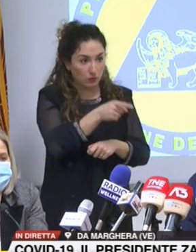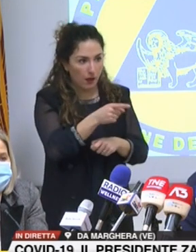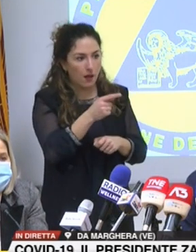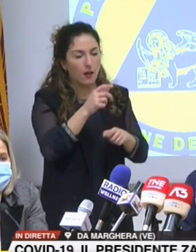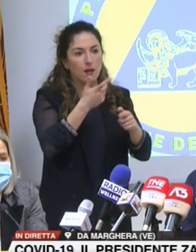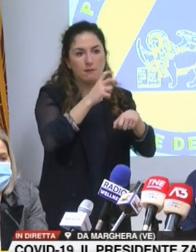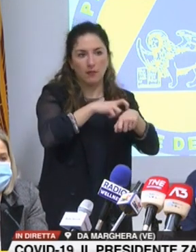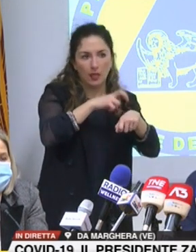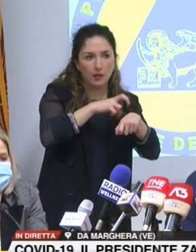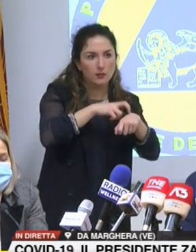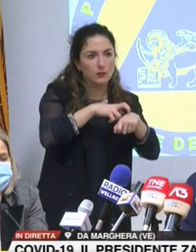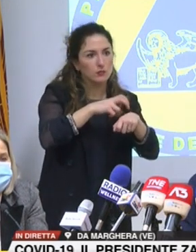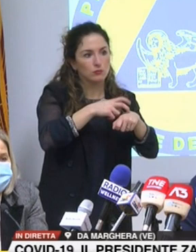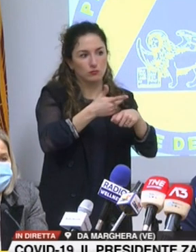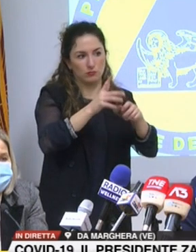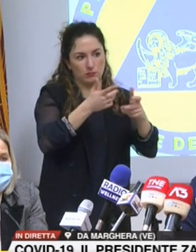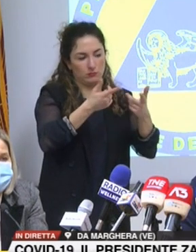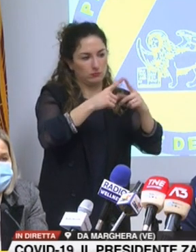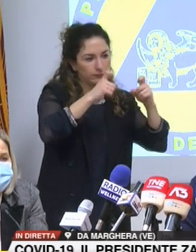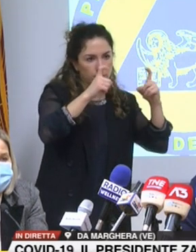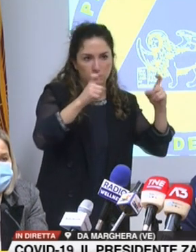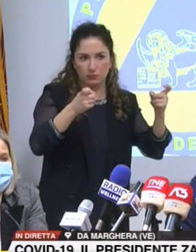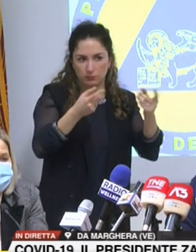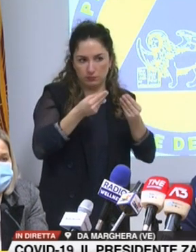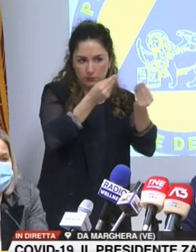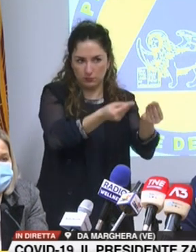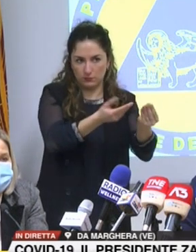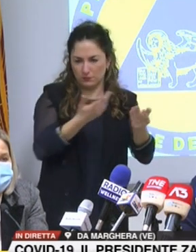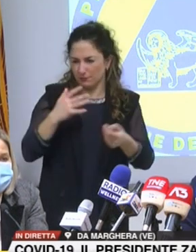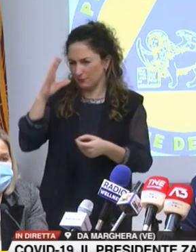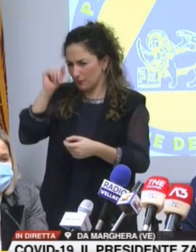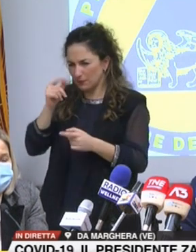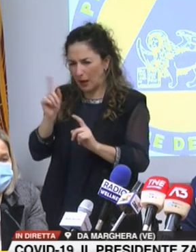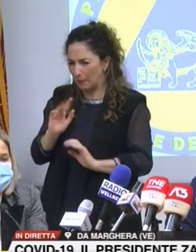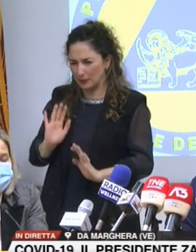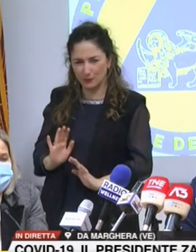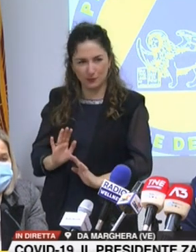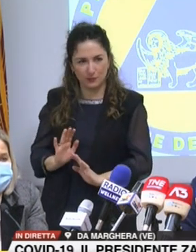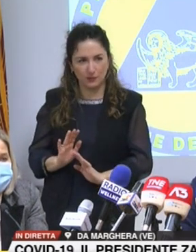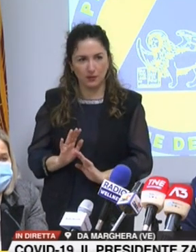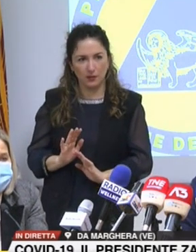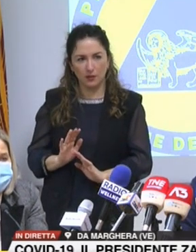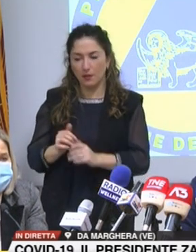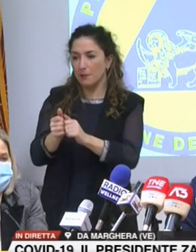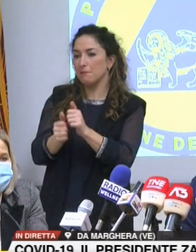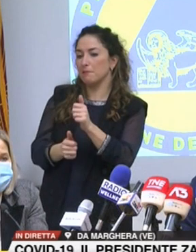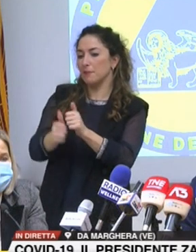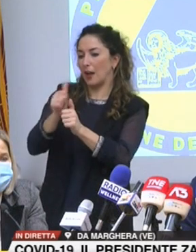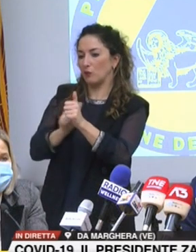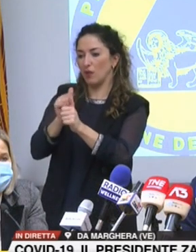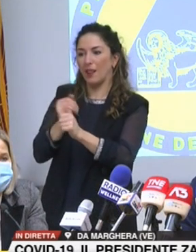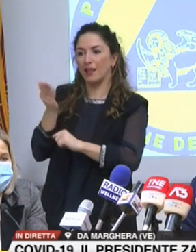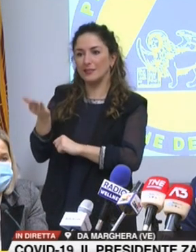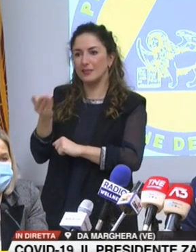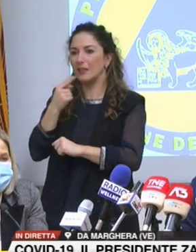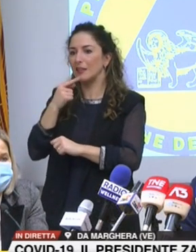vaccinare i neurologi piuttosto che i pediatri, piuttosto che, capisce, questo non si capisce effettivamente, perché bisogna dare la precedenza a gente